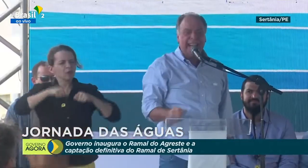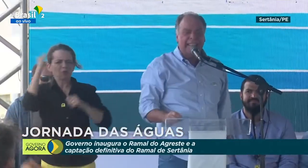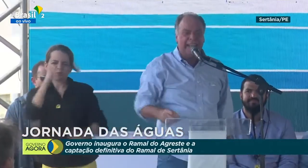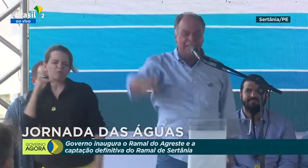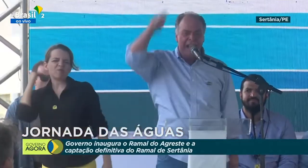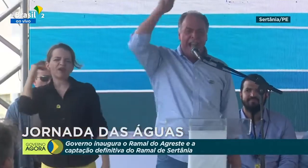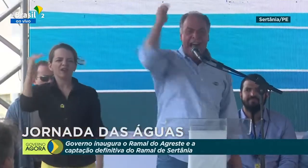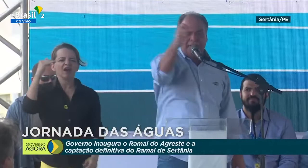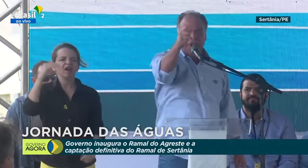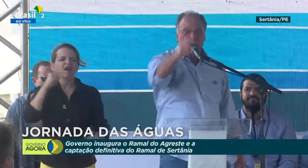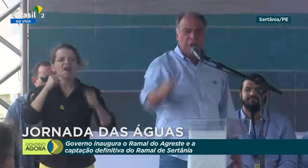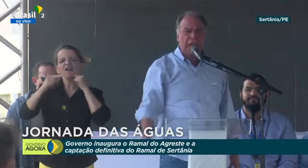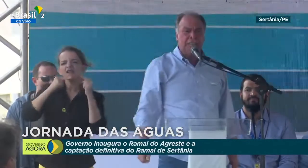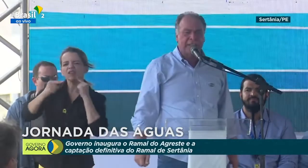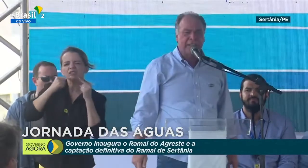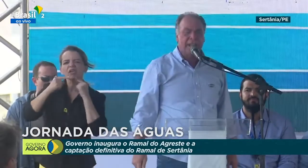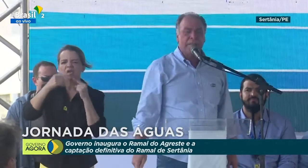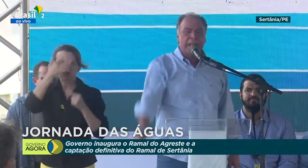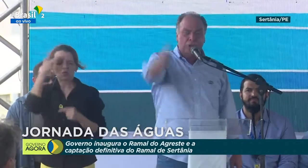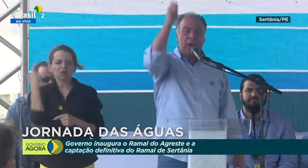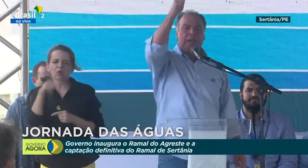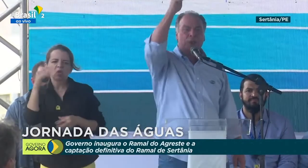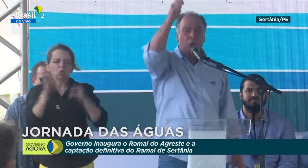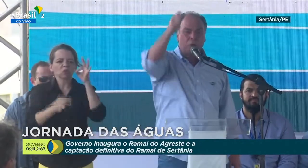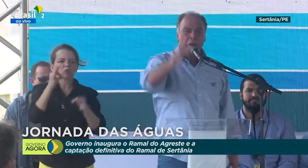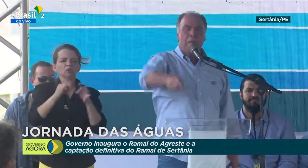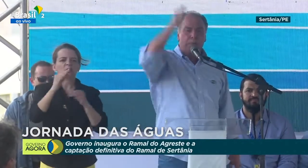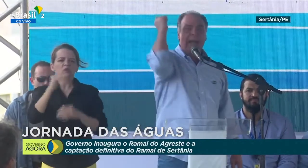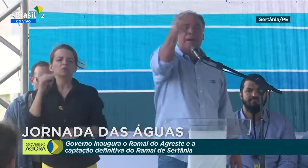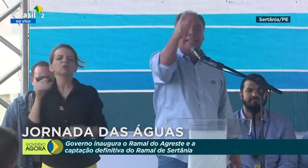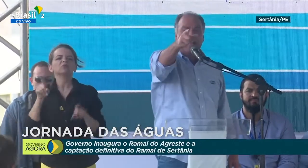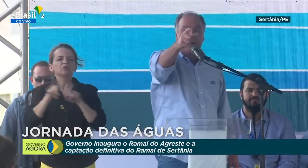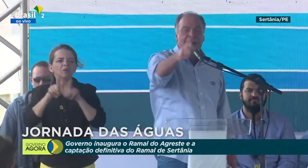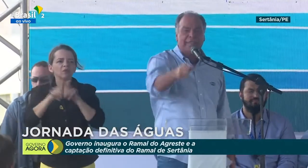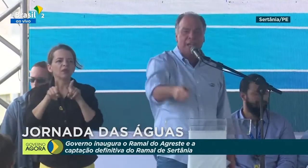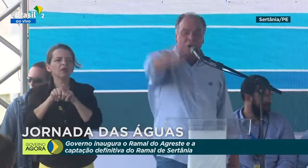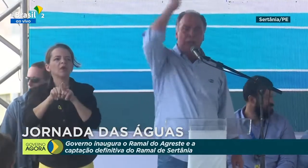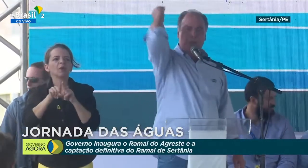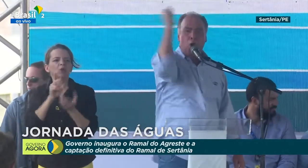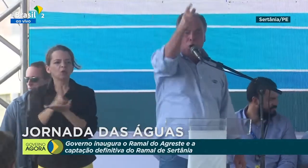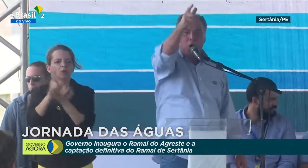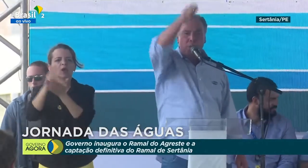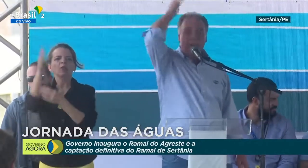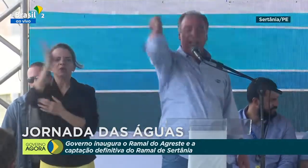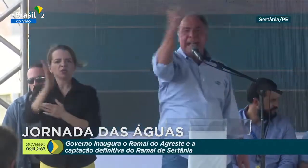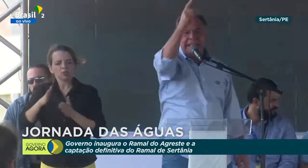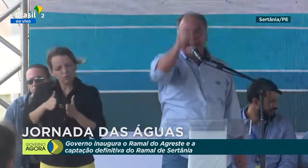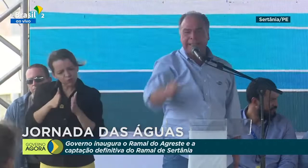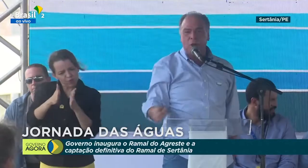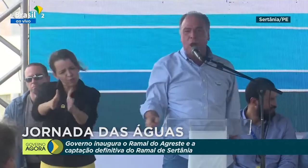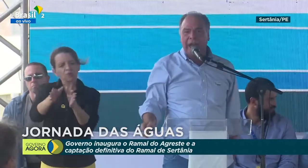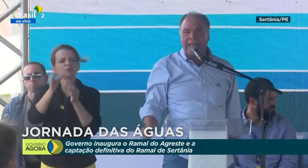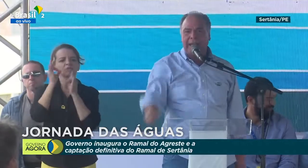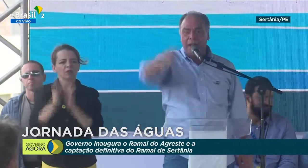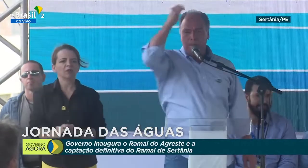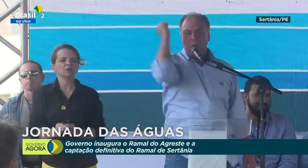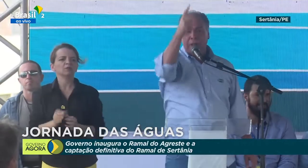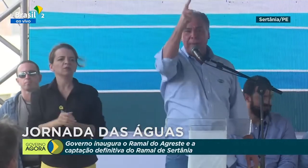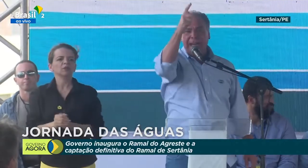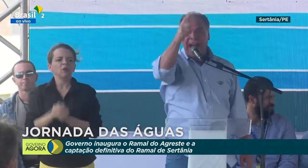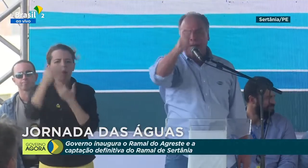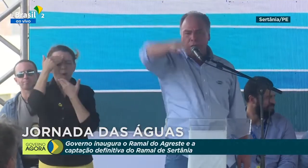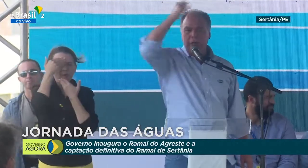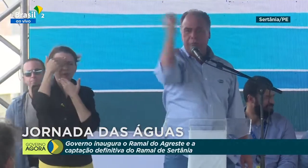as críticas, as injustiças, mas, sobretudo, para manter o Brasil no rumo e na direção correta.